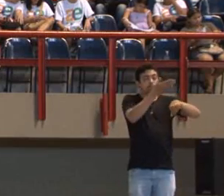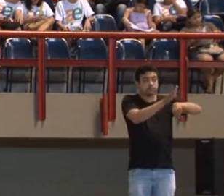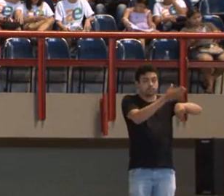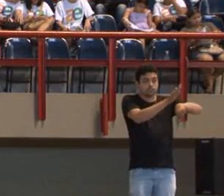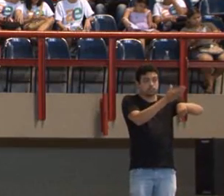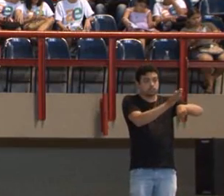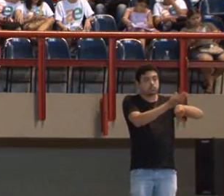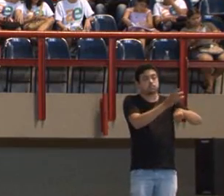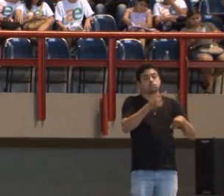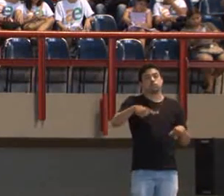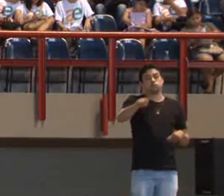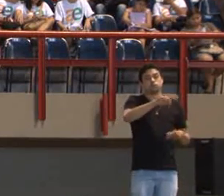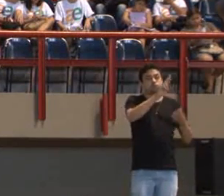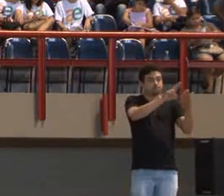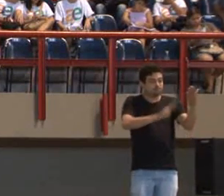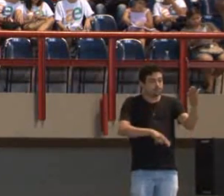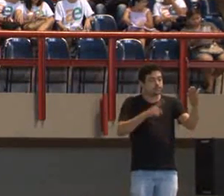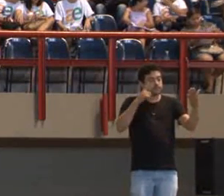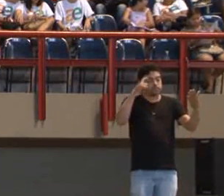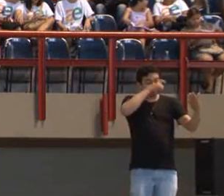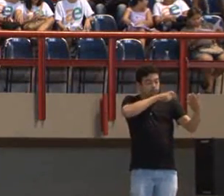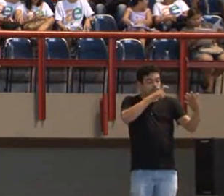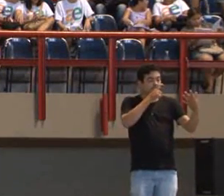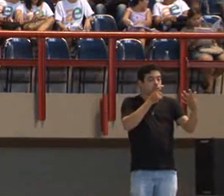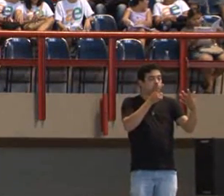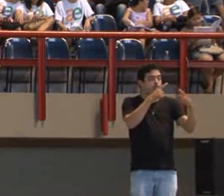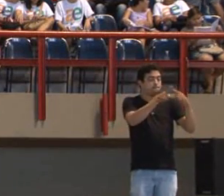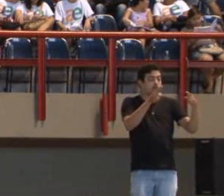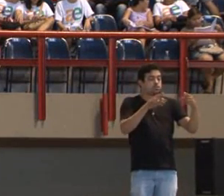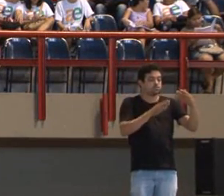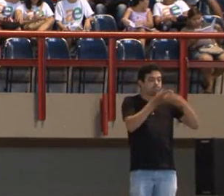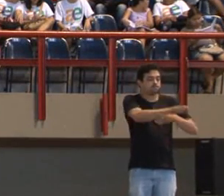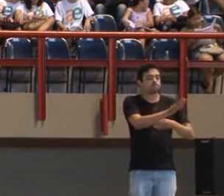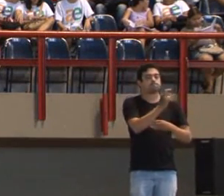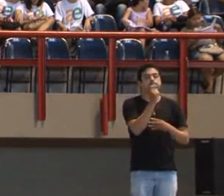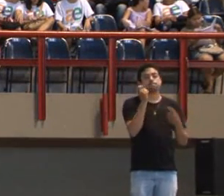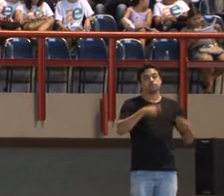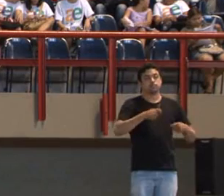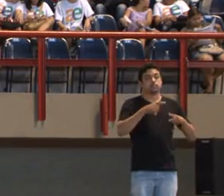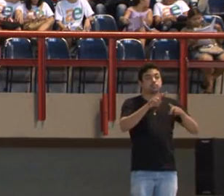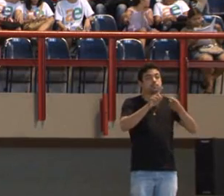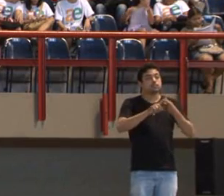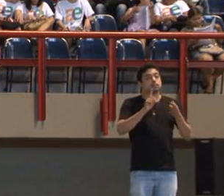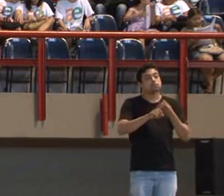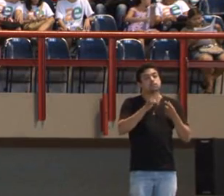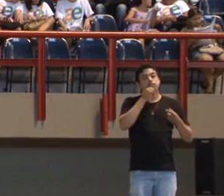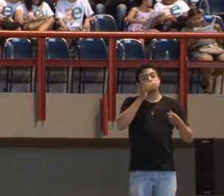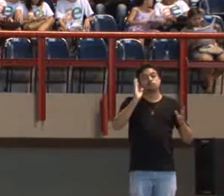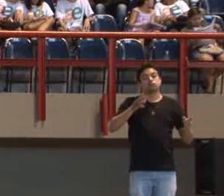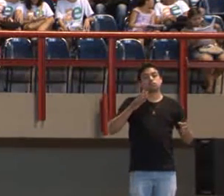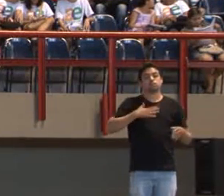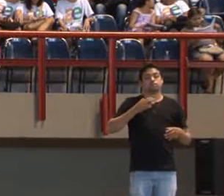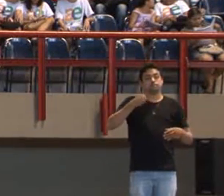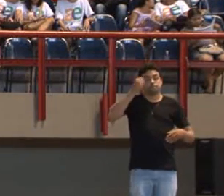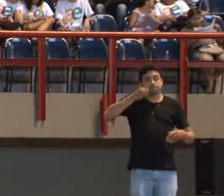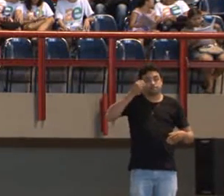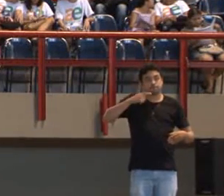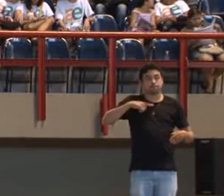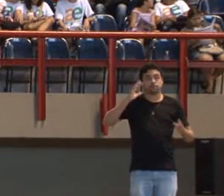logo te antecipando, vai te dar trabalho, mas é uma barreira que precisa ser vencida. E eu vou dizer uma coisa com a experiência que eu já